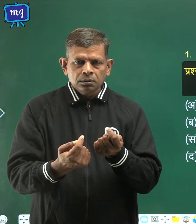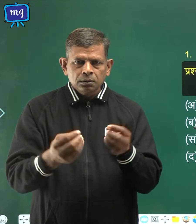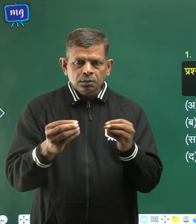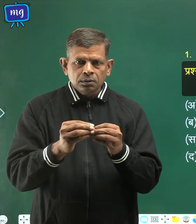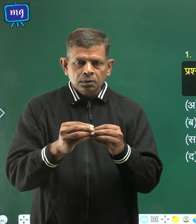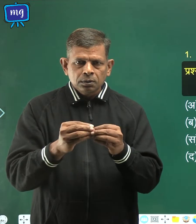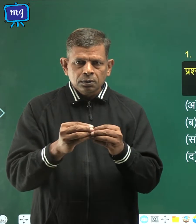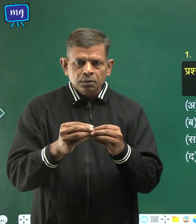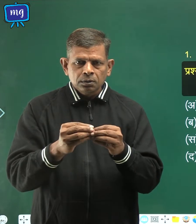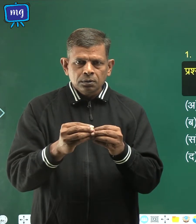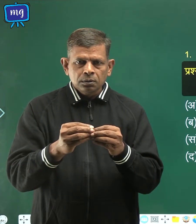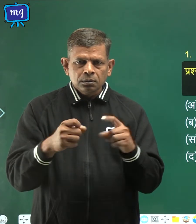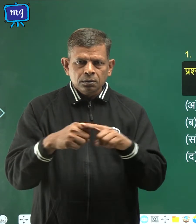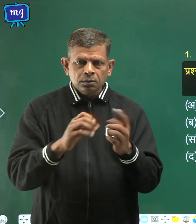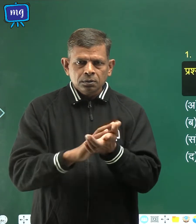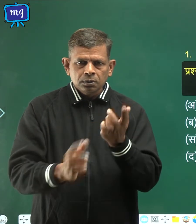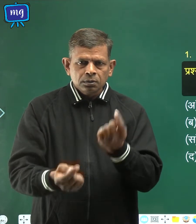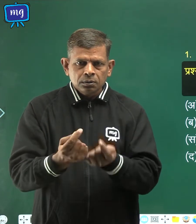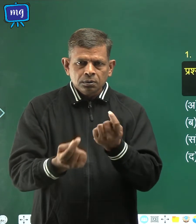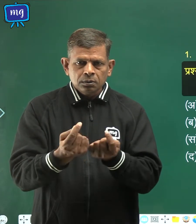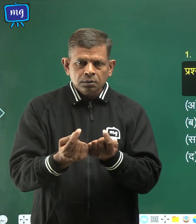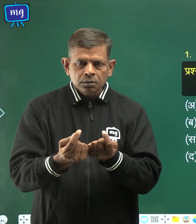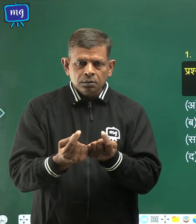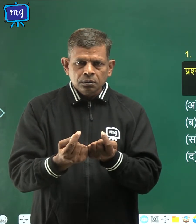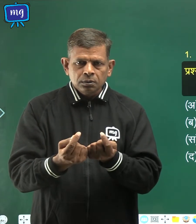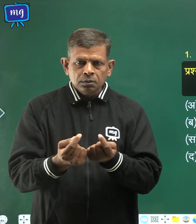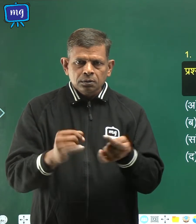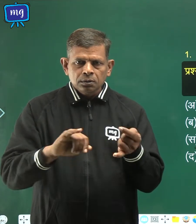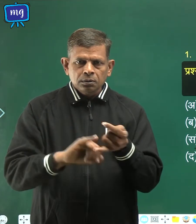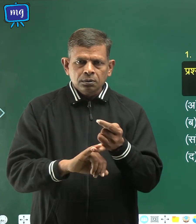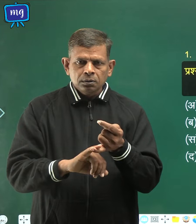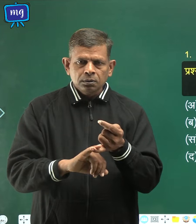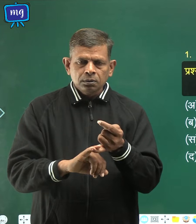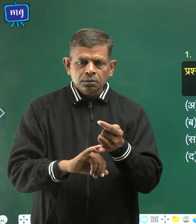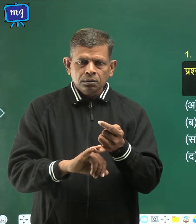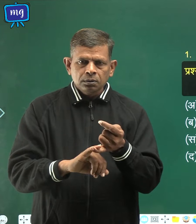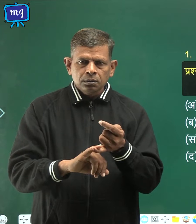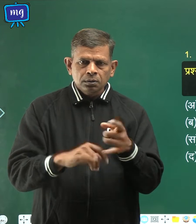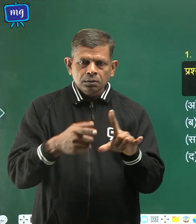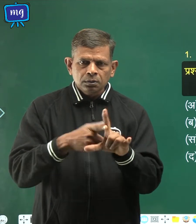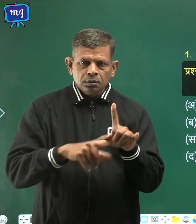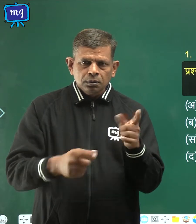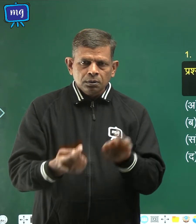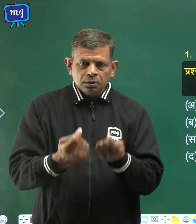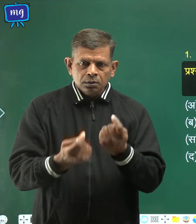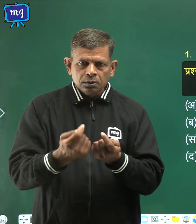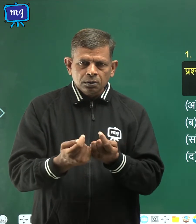ब खरीफ फसल, स जायद